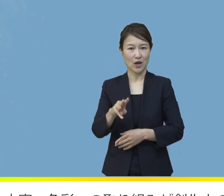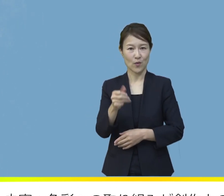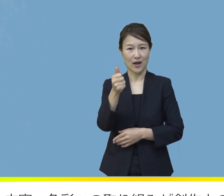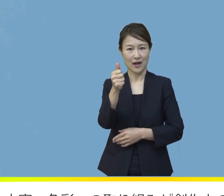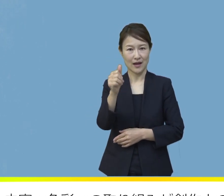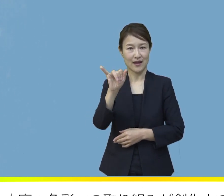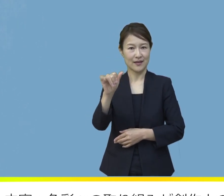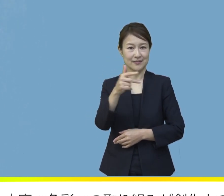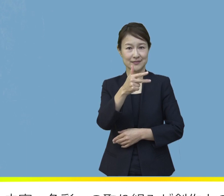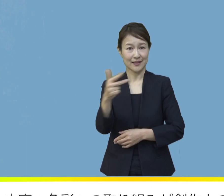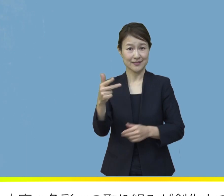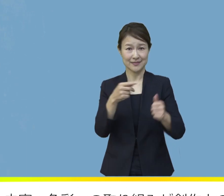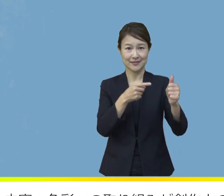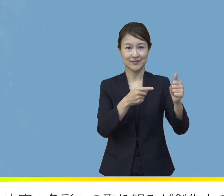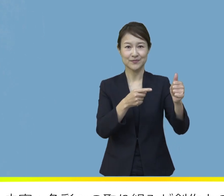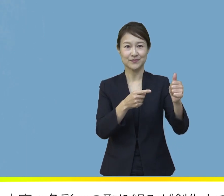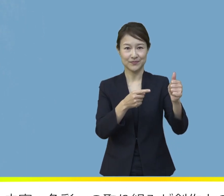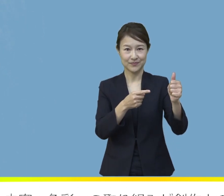泰示